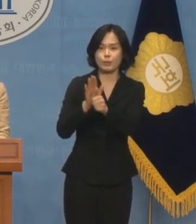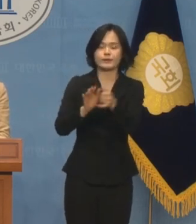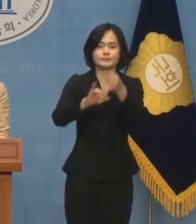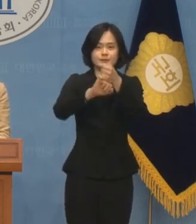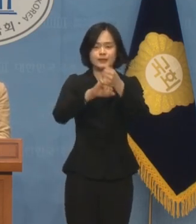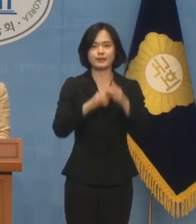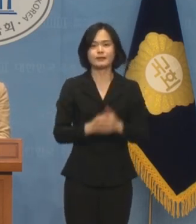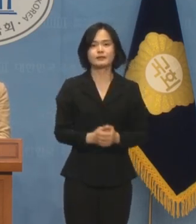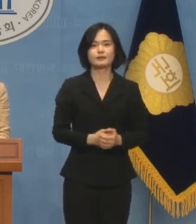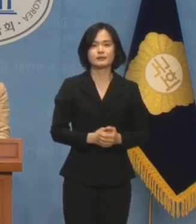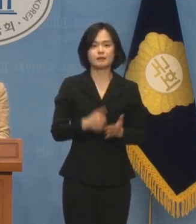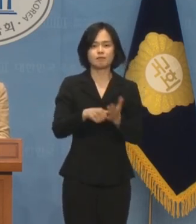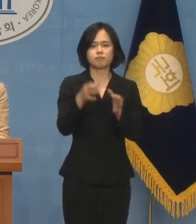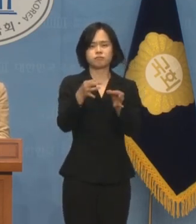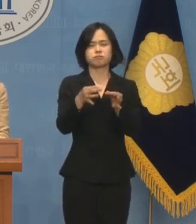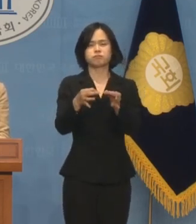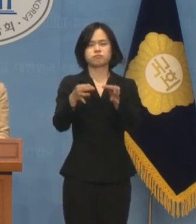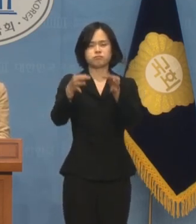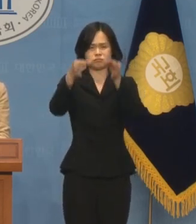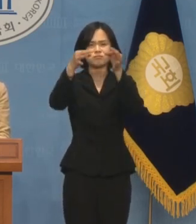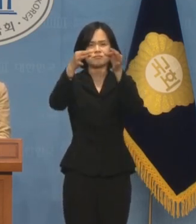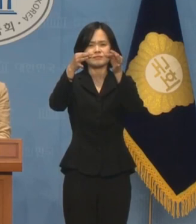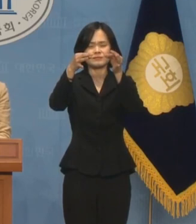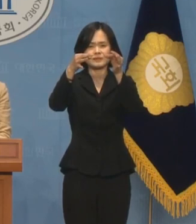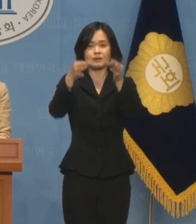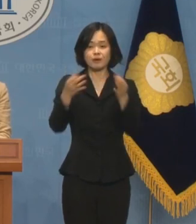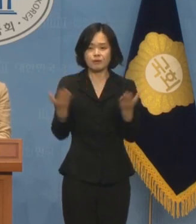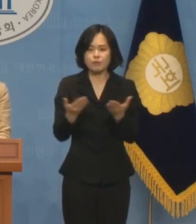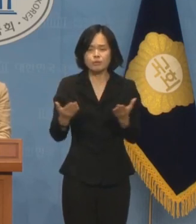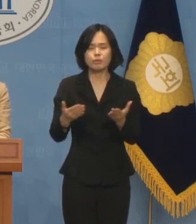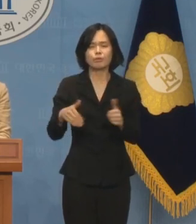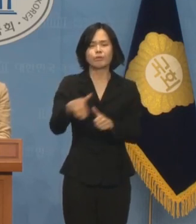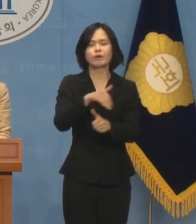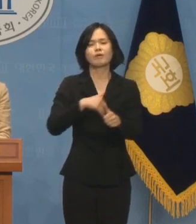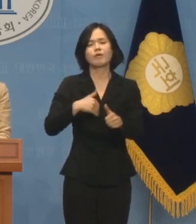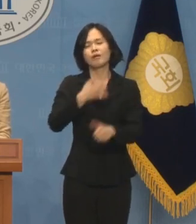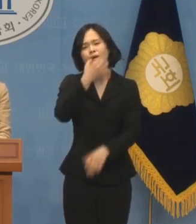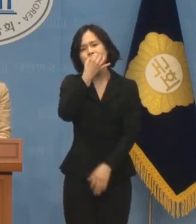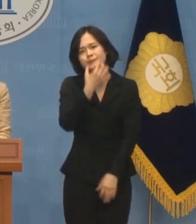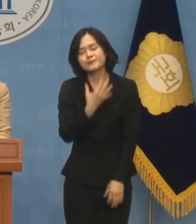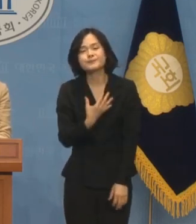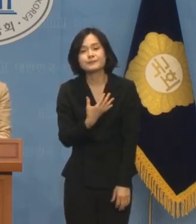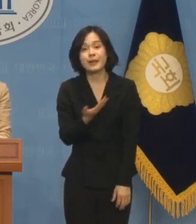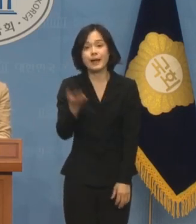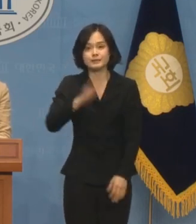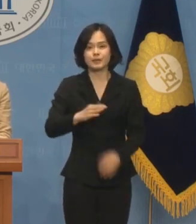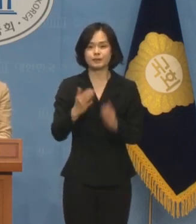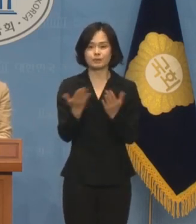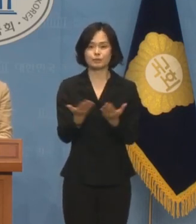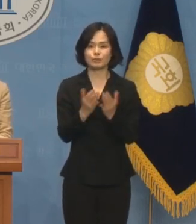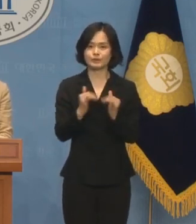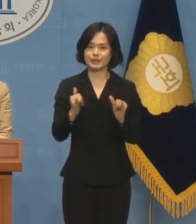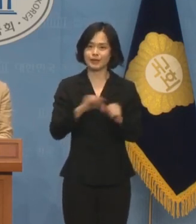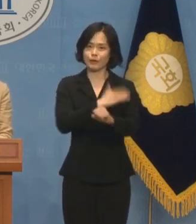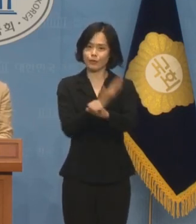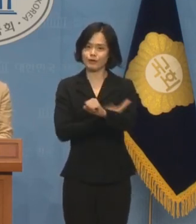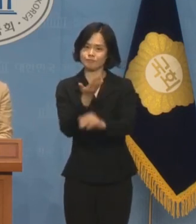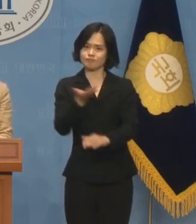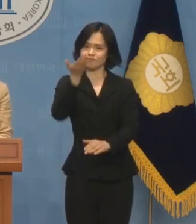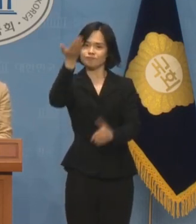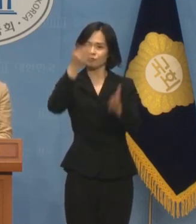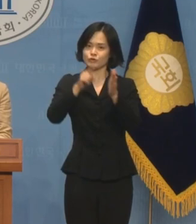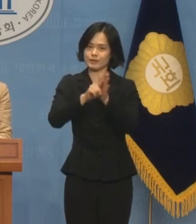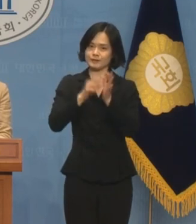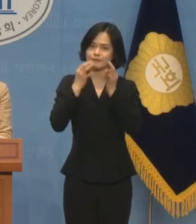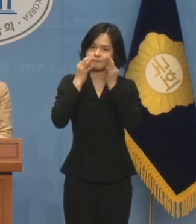위기로 변동하는 노동 환경 속에서도 노동자의 권리가 실현되고 향상될 수 있도록 더욱